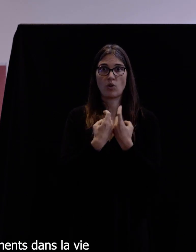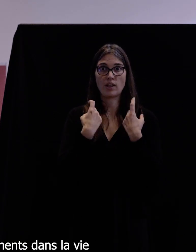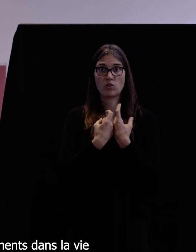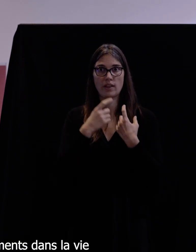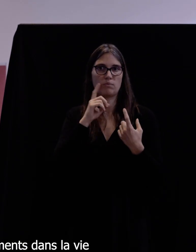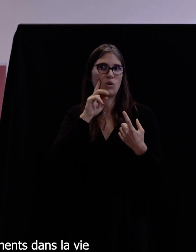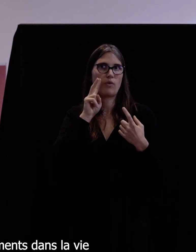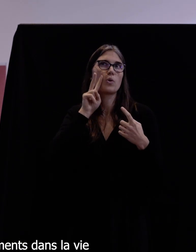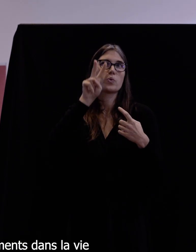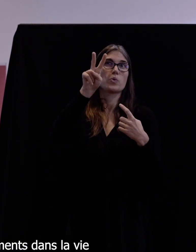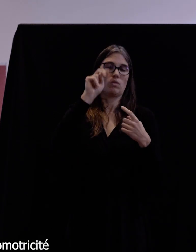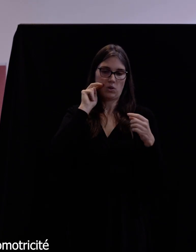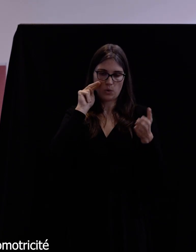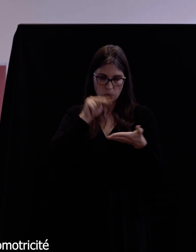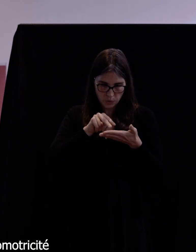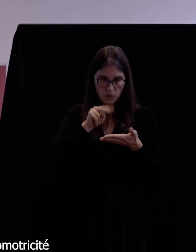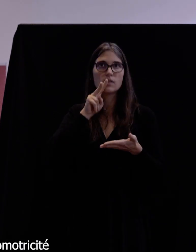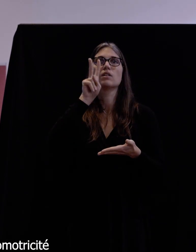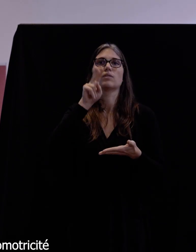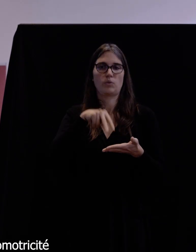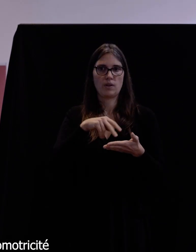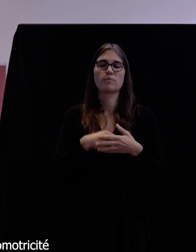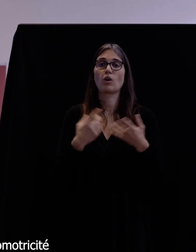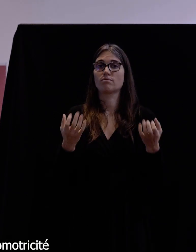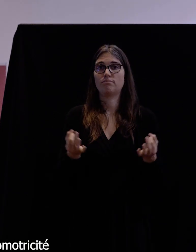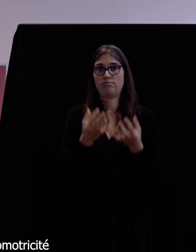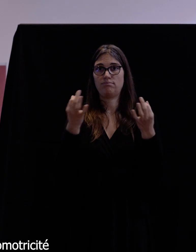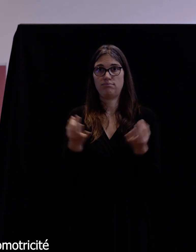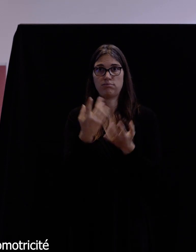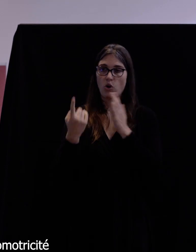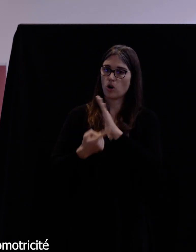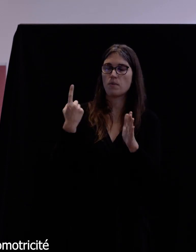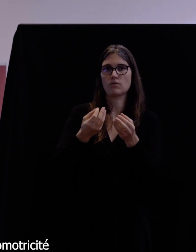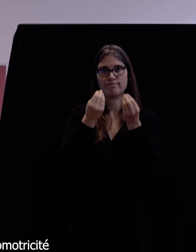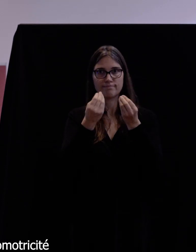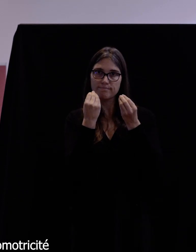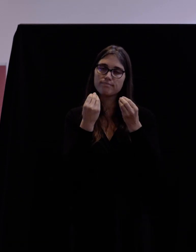vie où on a peut-être besoin de refaire de la psychomotricité pour adapter les